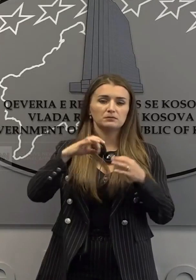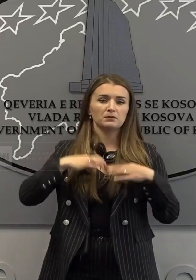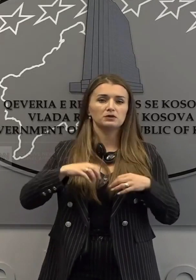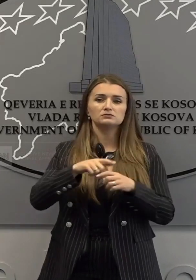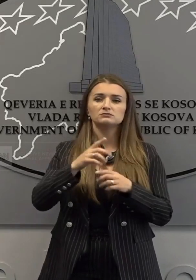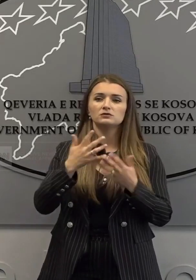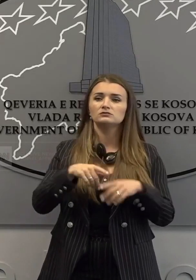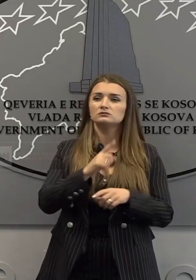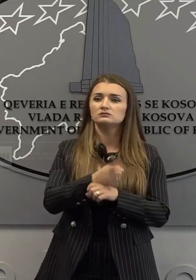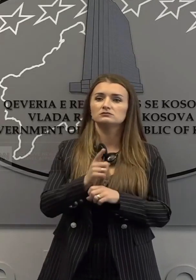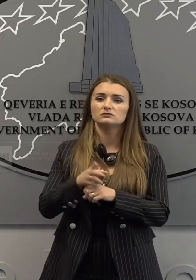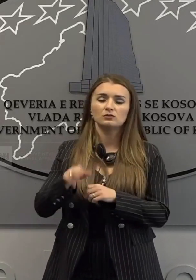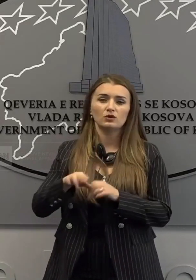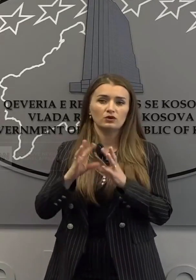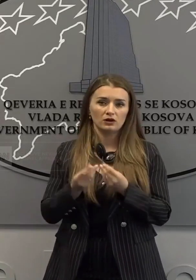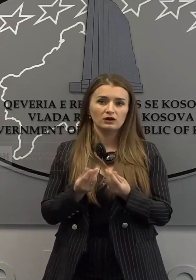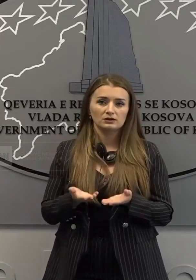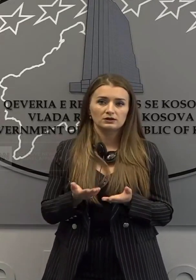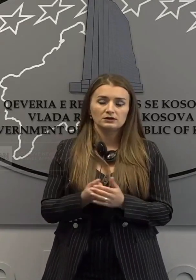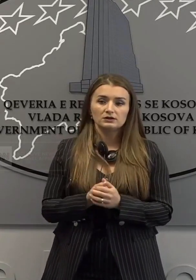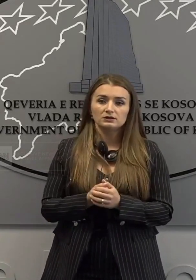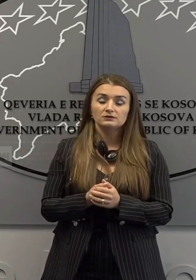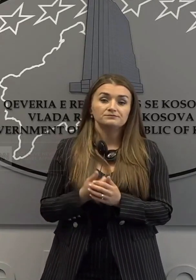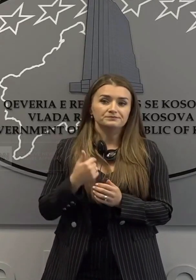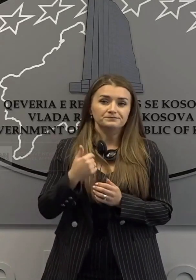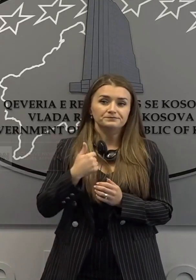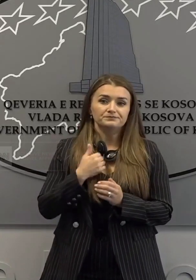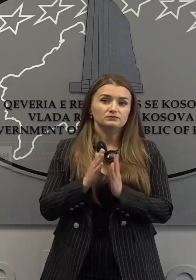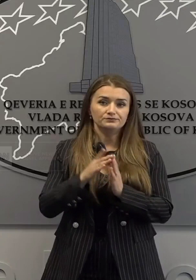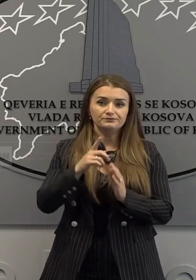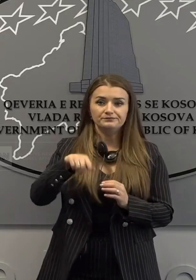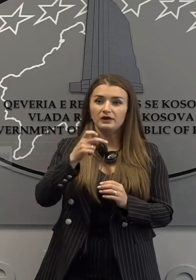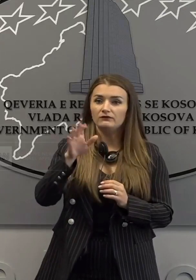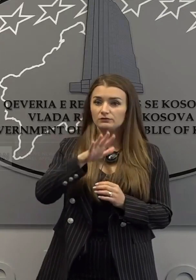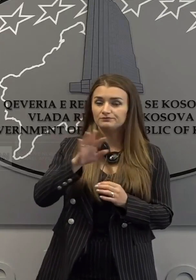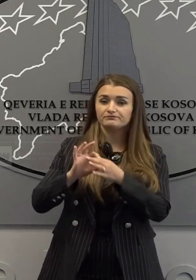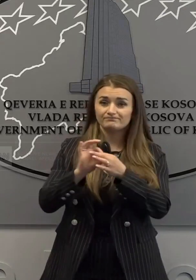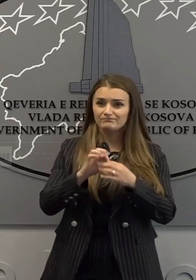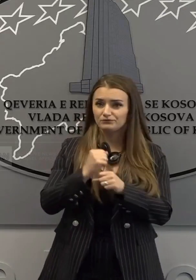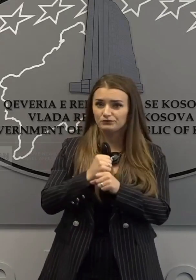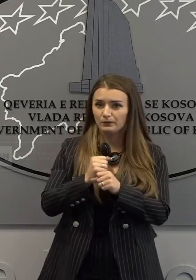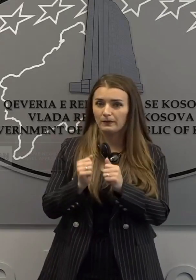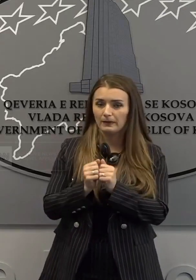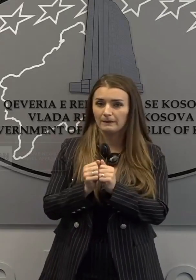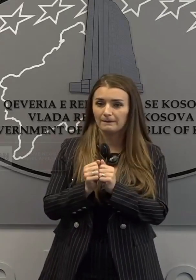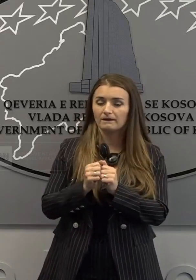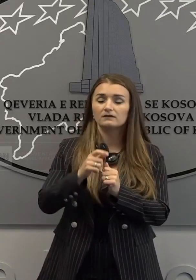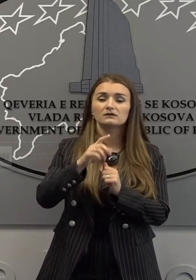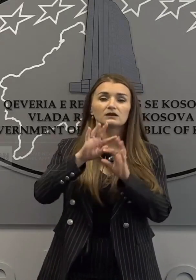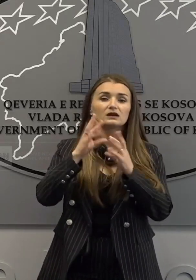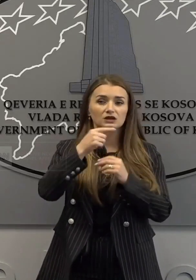prokuror. Andaj ne ju bëjmë thirrje faktorëve ndërkombëtar, që të gjithë shqiptarët të cilët pëmbohen në burgjet